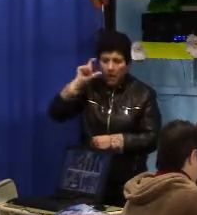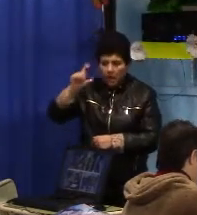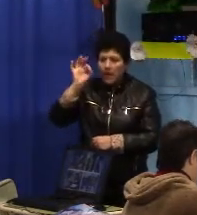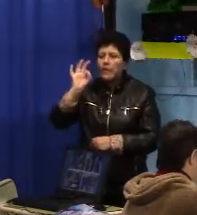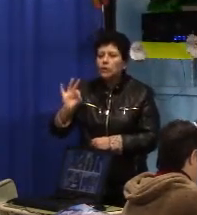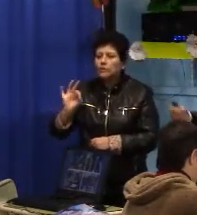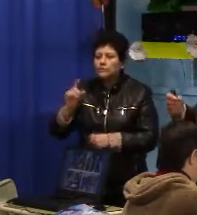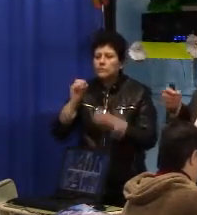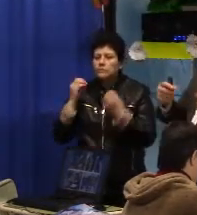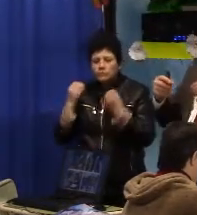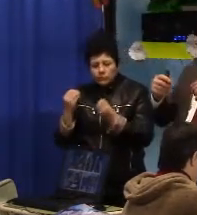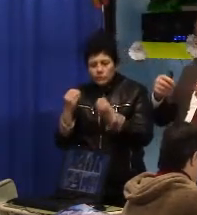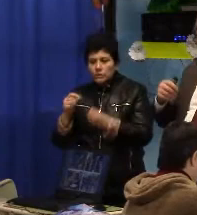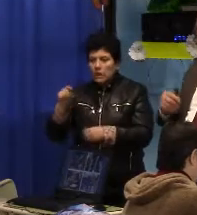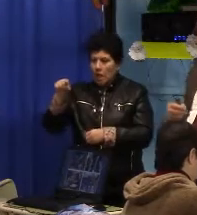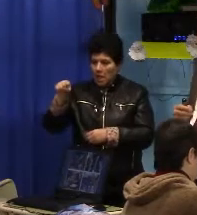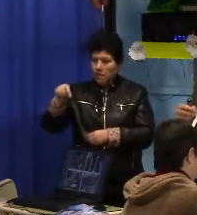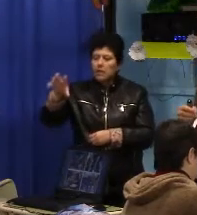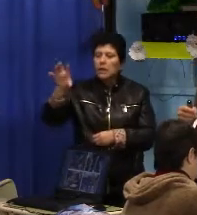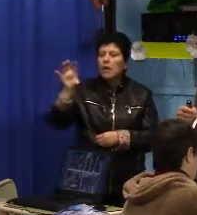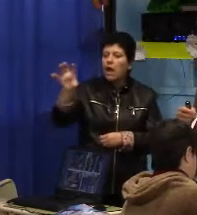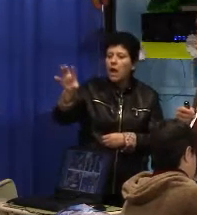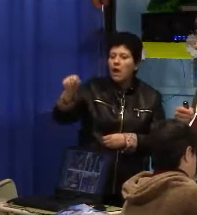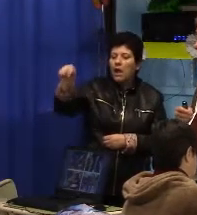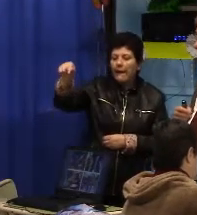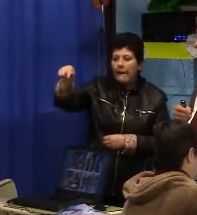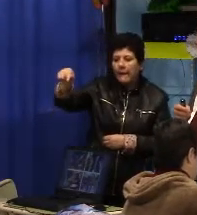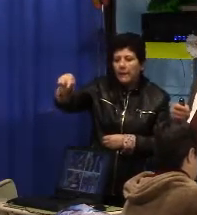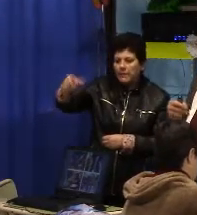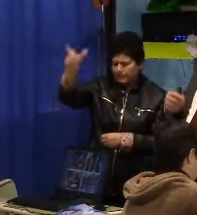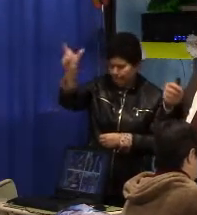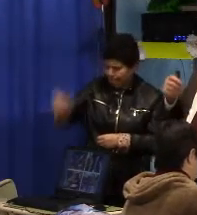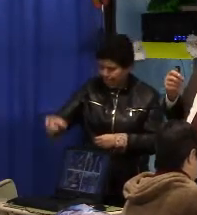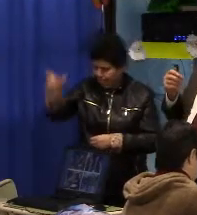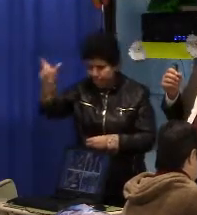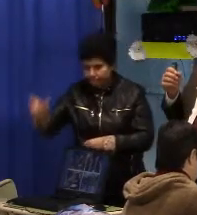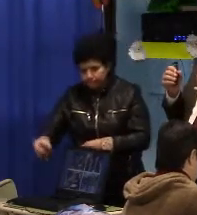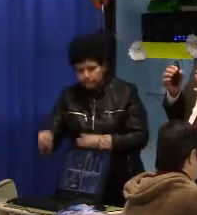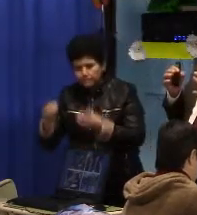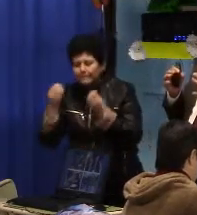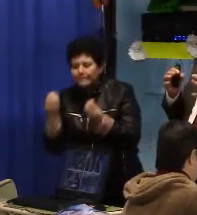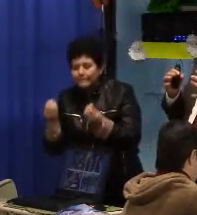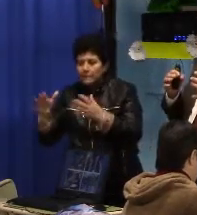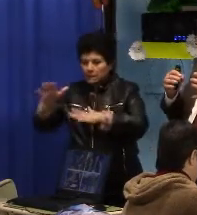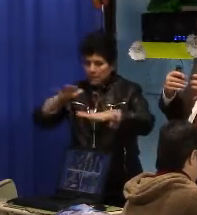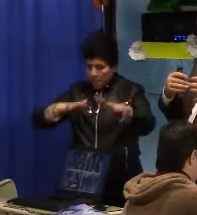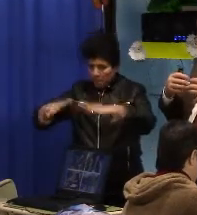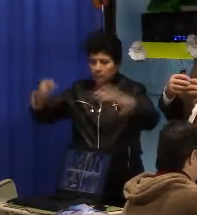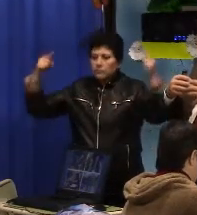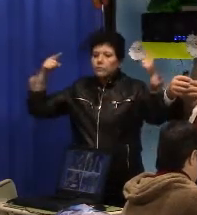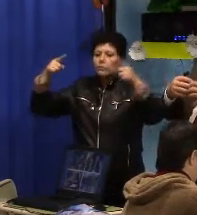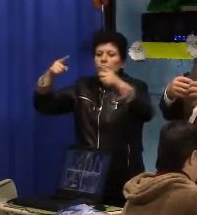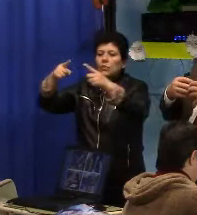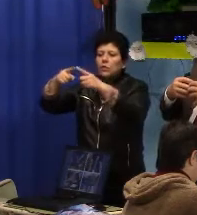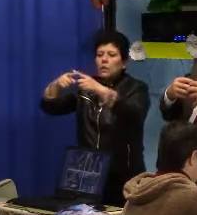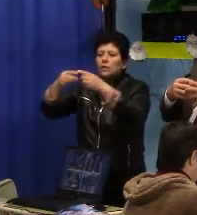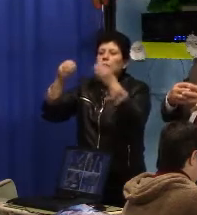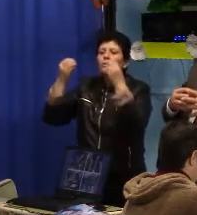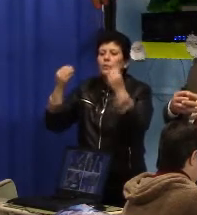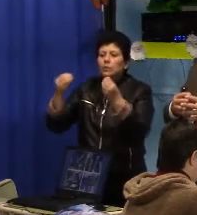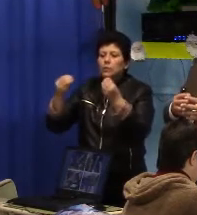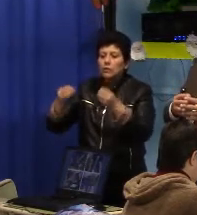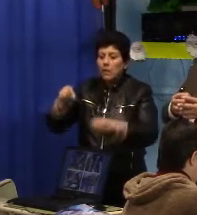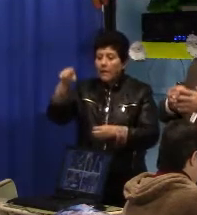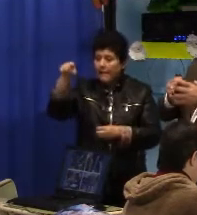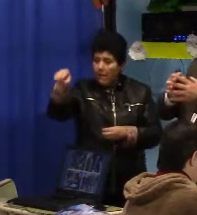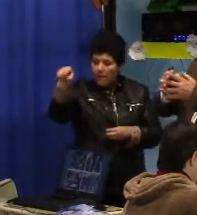Y ahí el pueblo tenía la misión de ser de ser los que